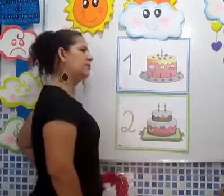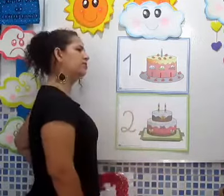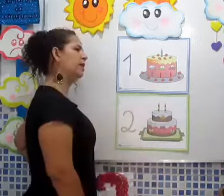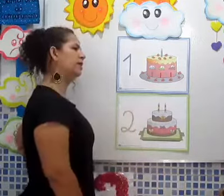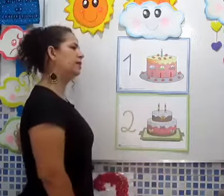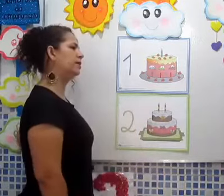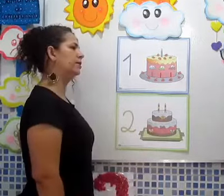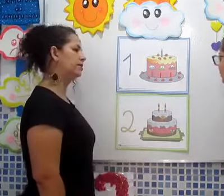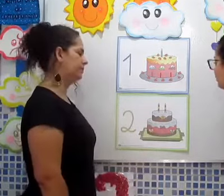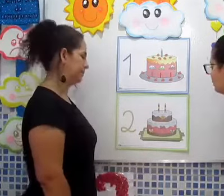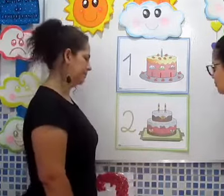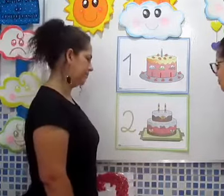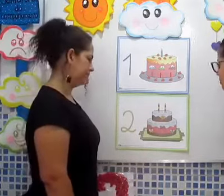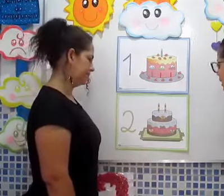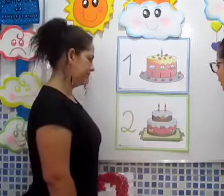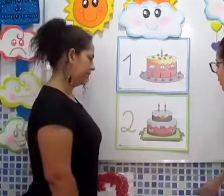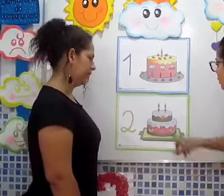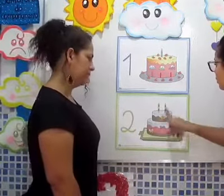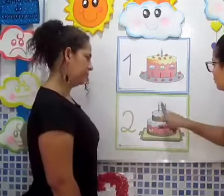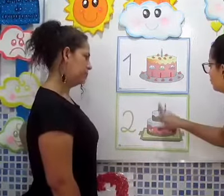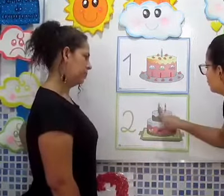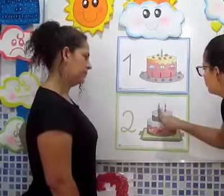Tia Rayane? Vamos contar?